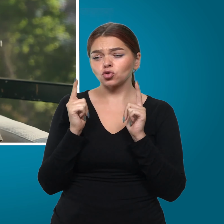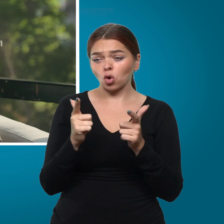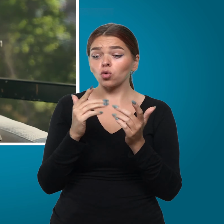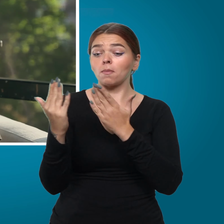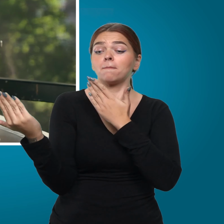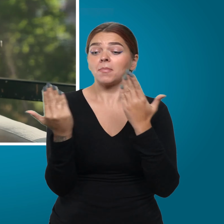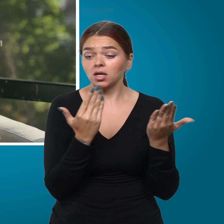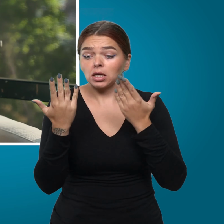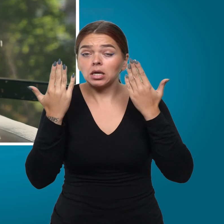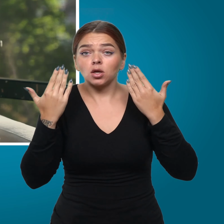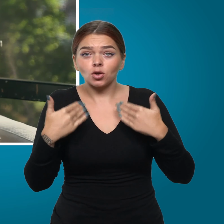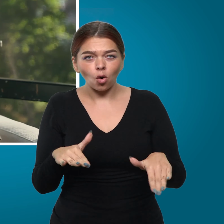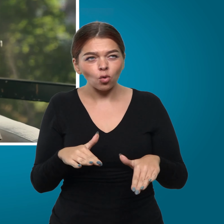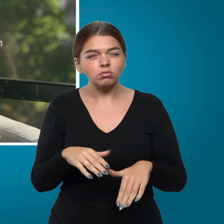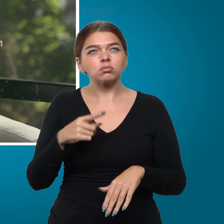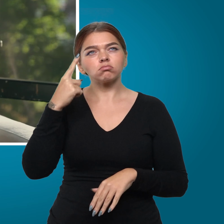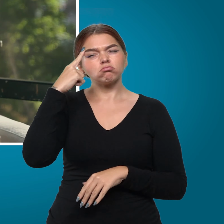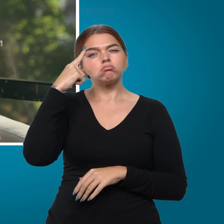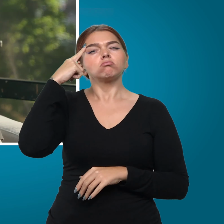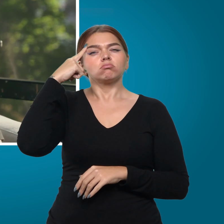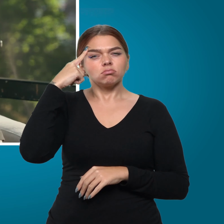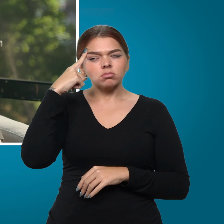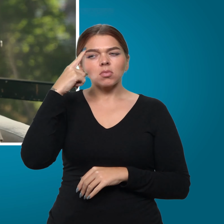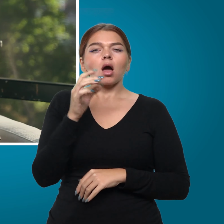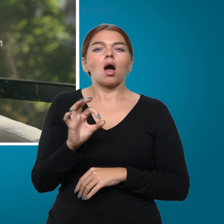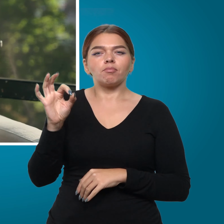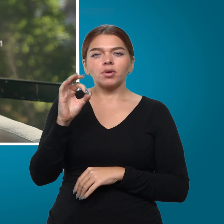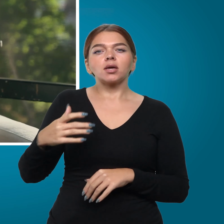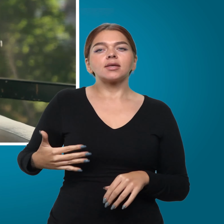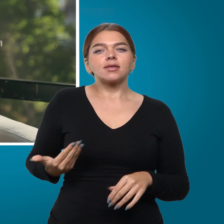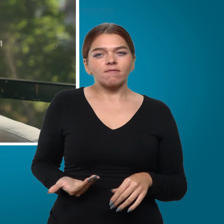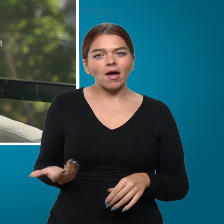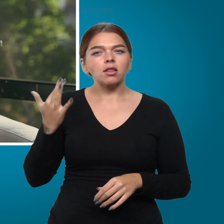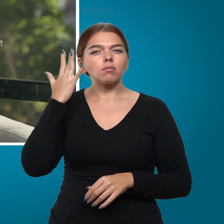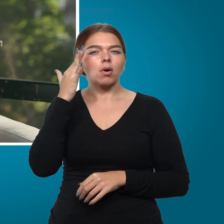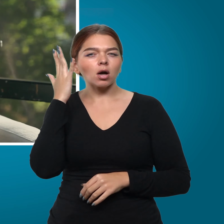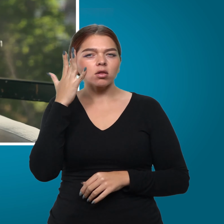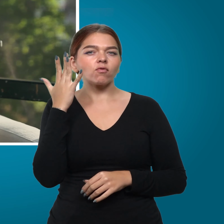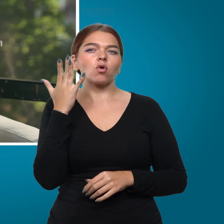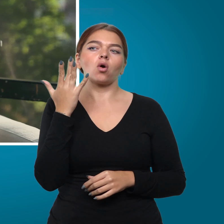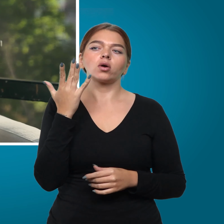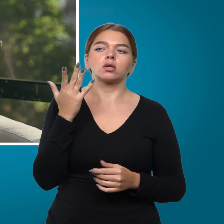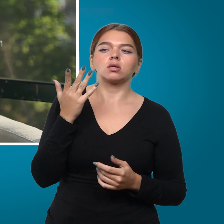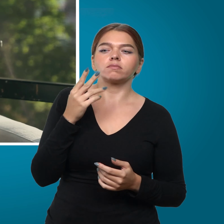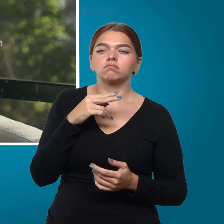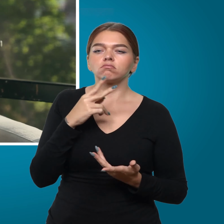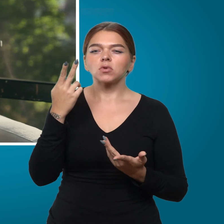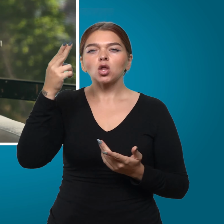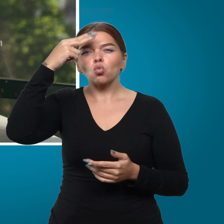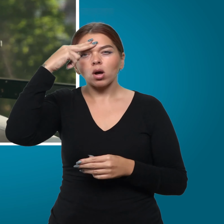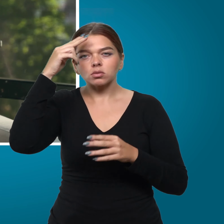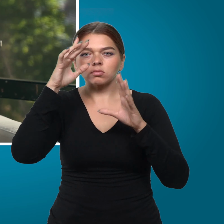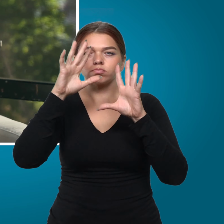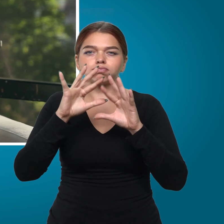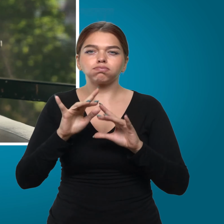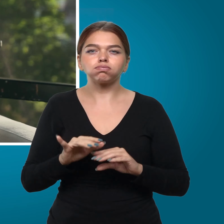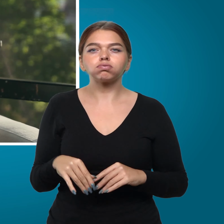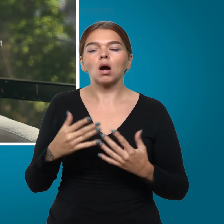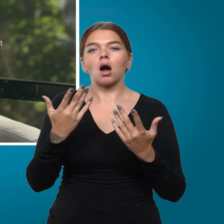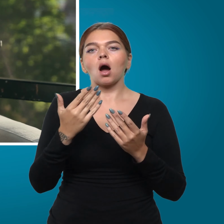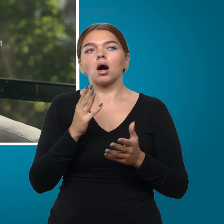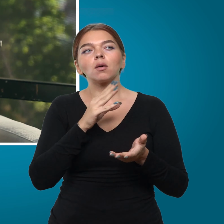autoritetai, pasikeičia šiek tiek požiūris į įvairius dalykus ir dar yra labai gerai ypatingai paauglystai knygos, kurias tu perskaitai ir tu supranti, kad tu